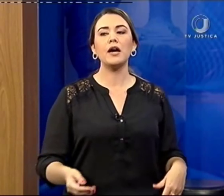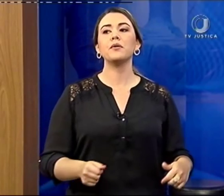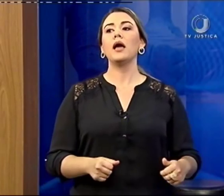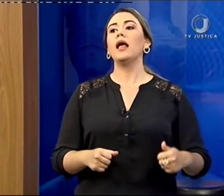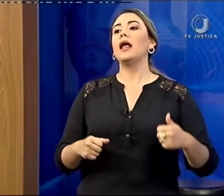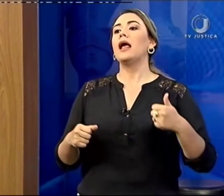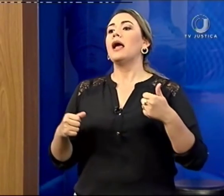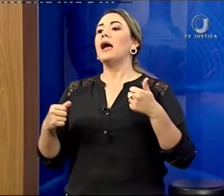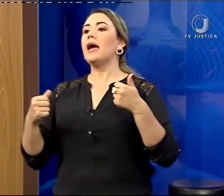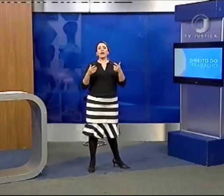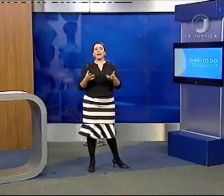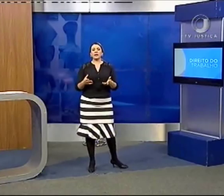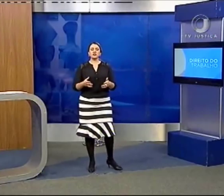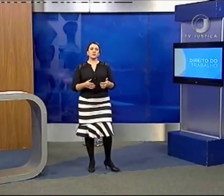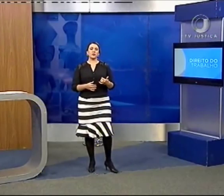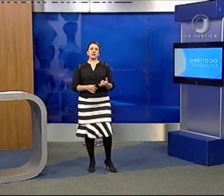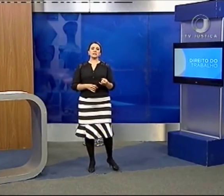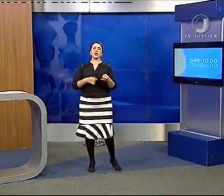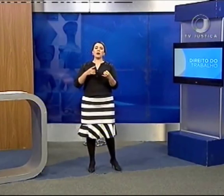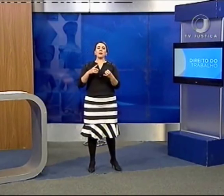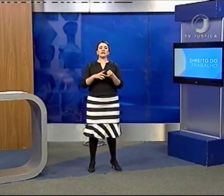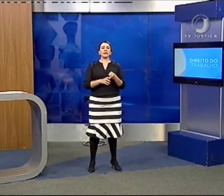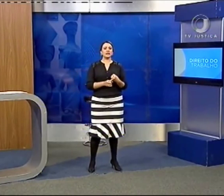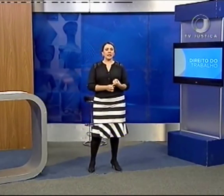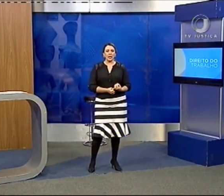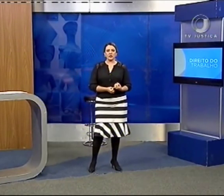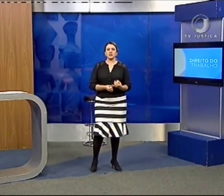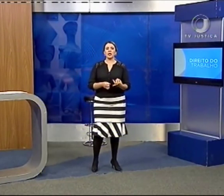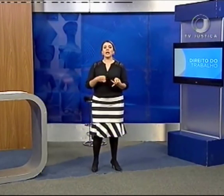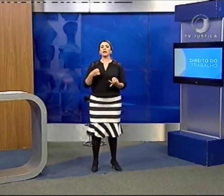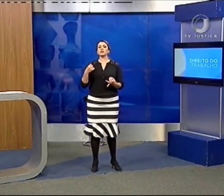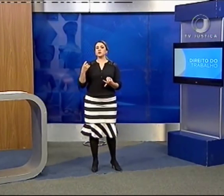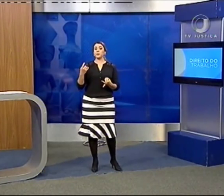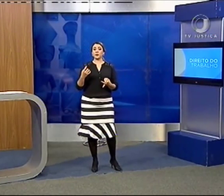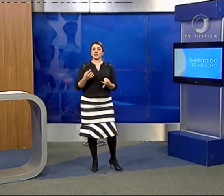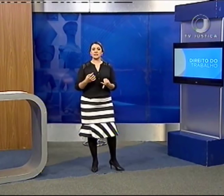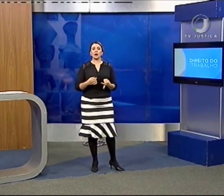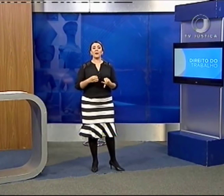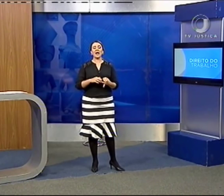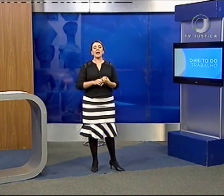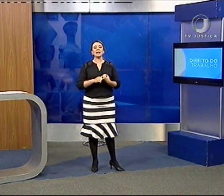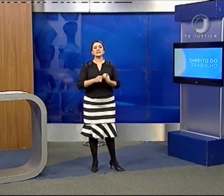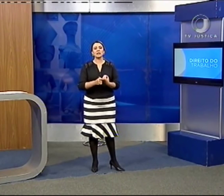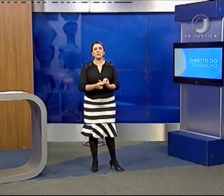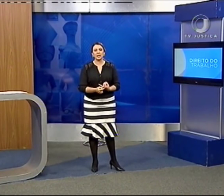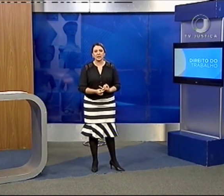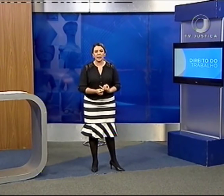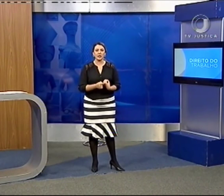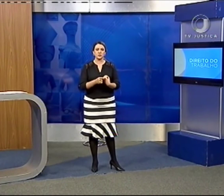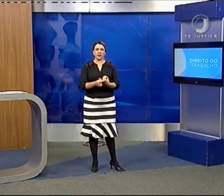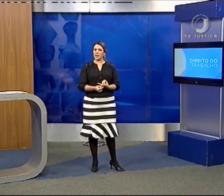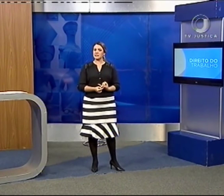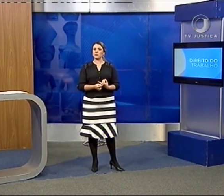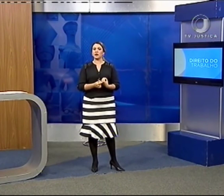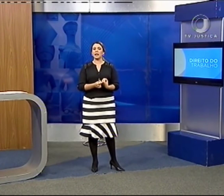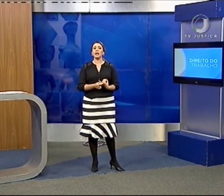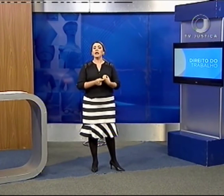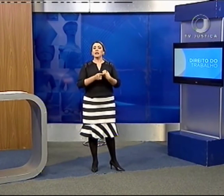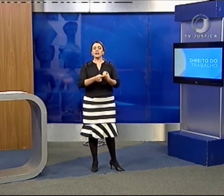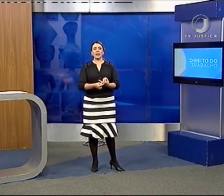estagiário, regras de proteção à maternidade, regras de proteção à estabilidade para essa mulher,